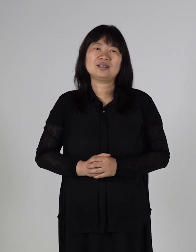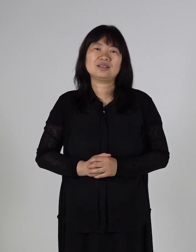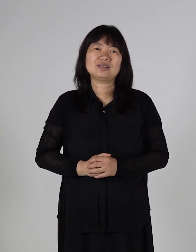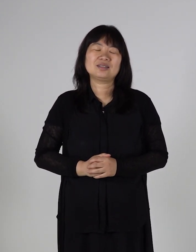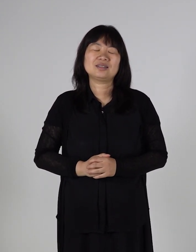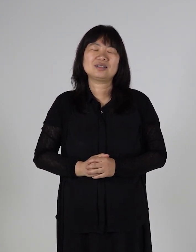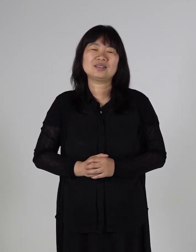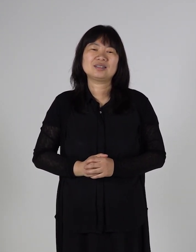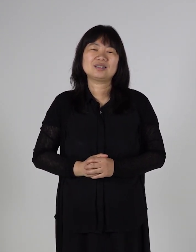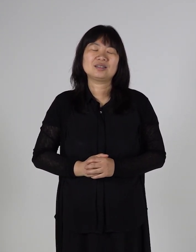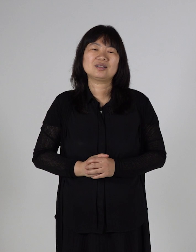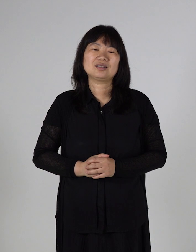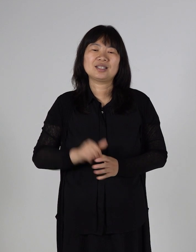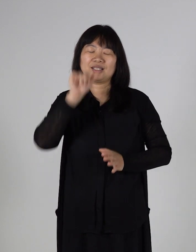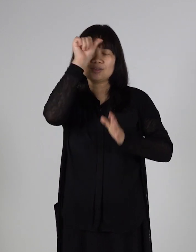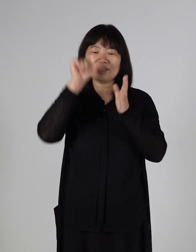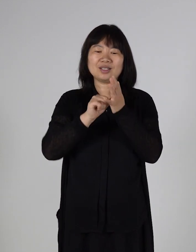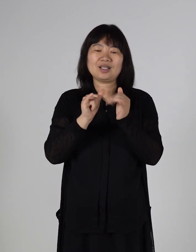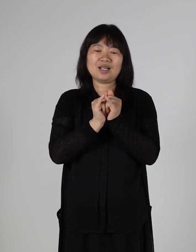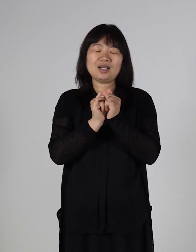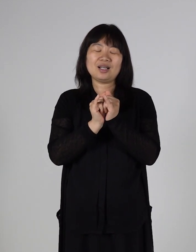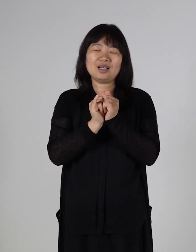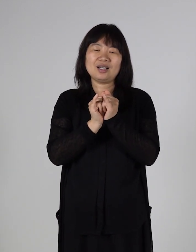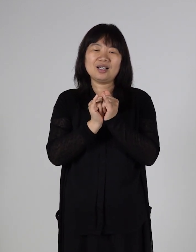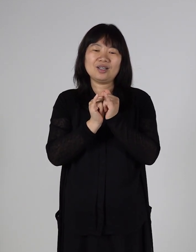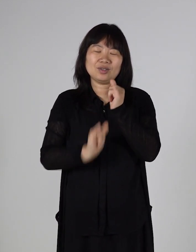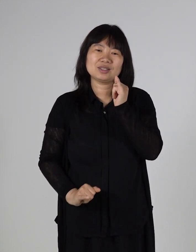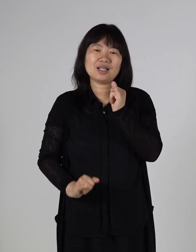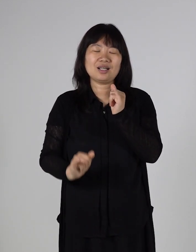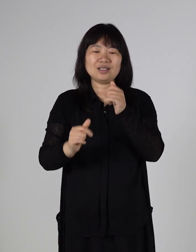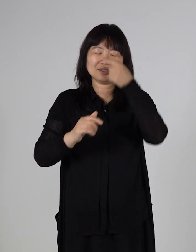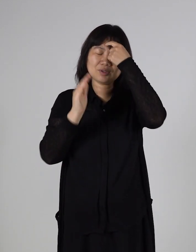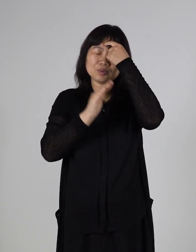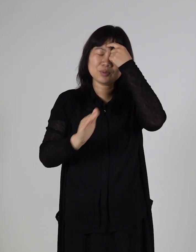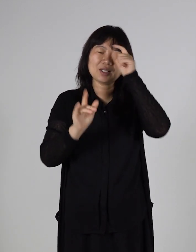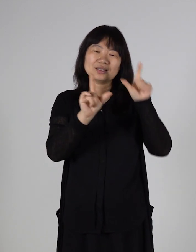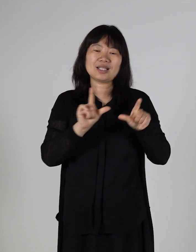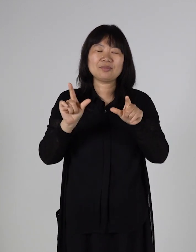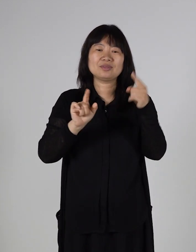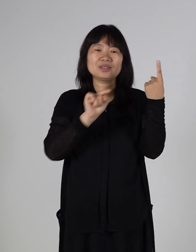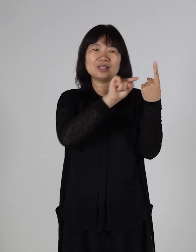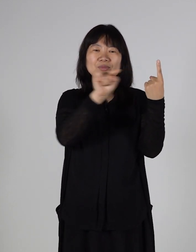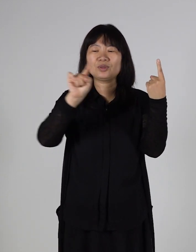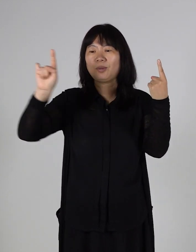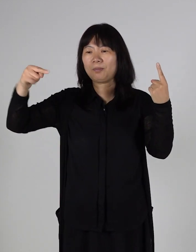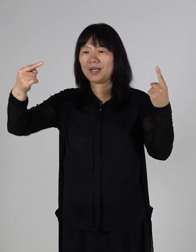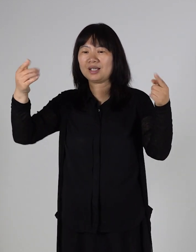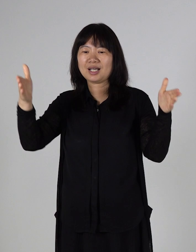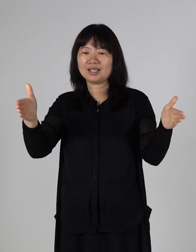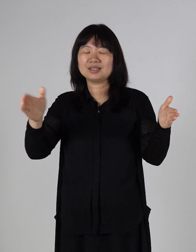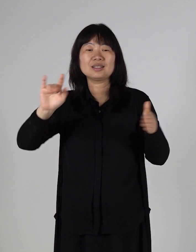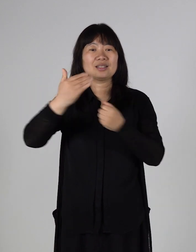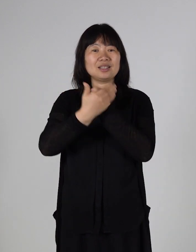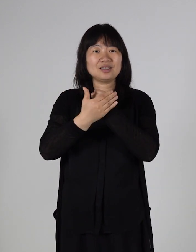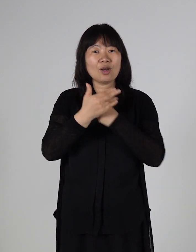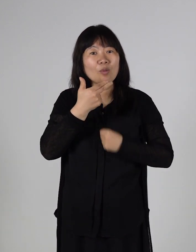인류의 역사와 성도들의 삶이라는 것은 1서부터 100까지 은혜